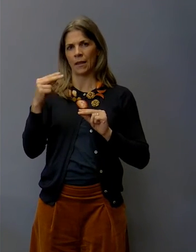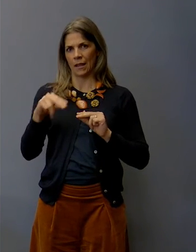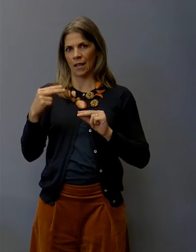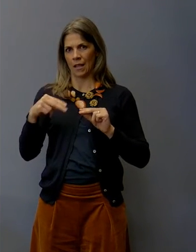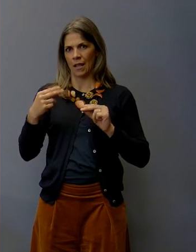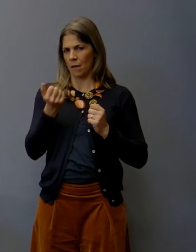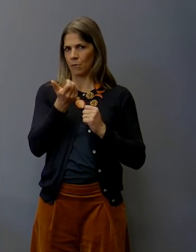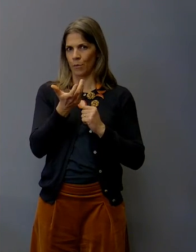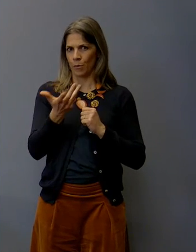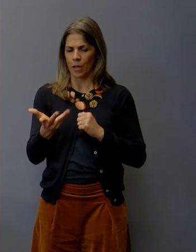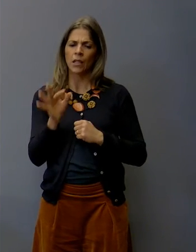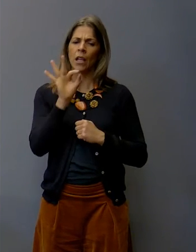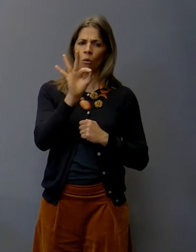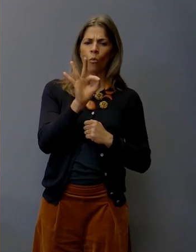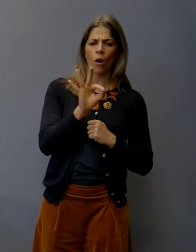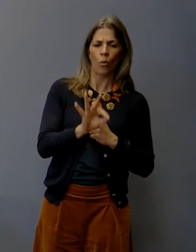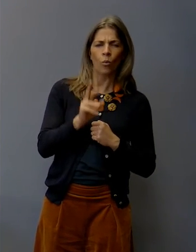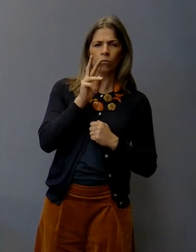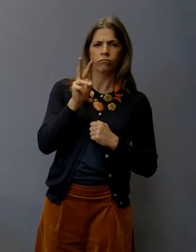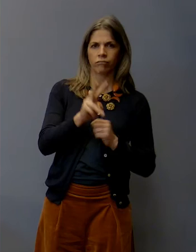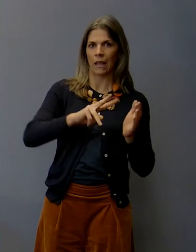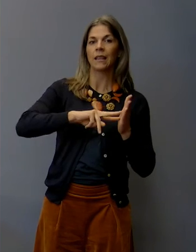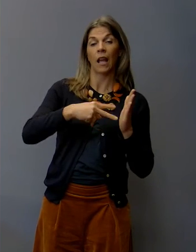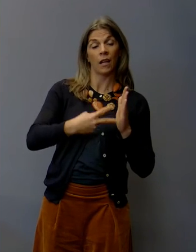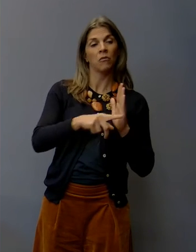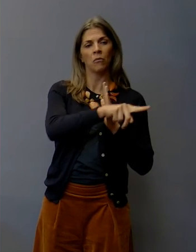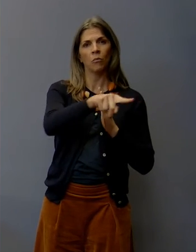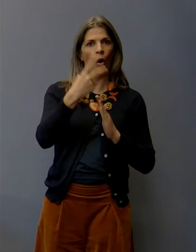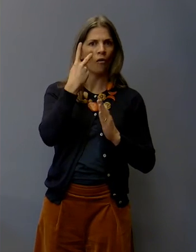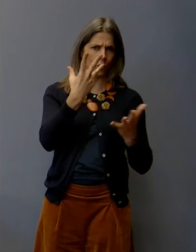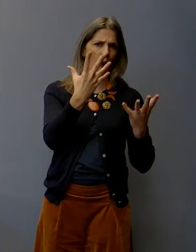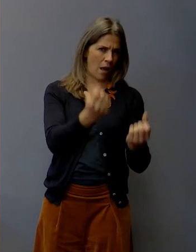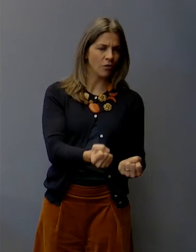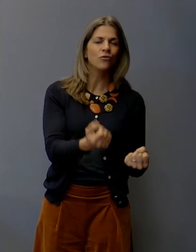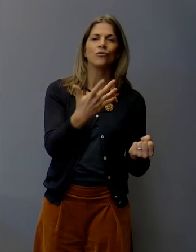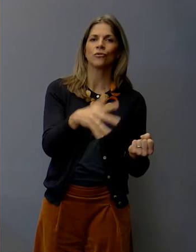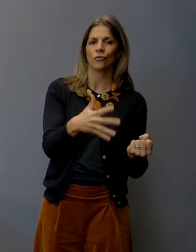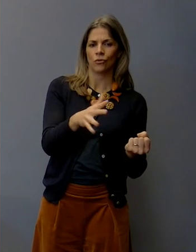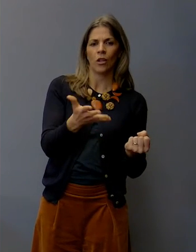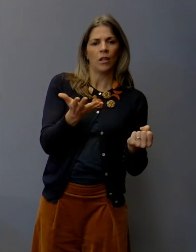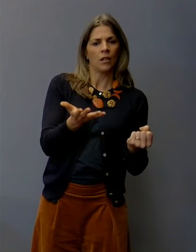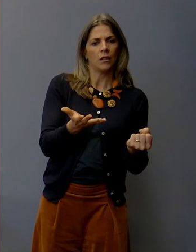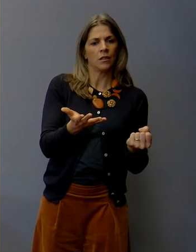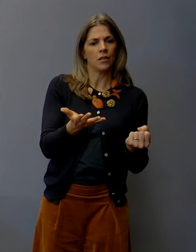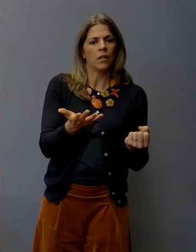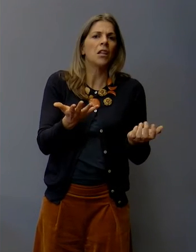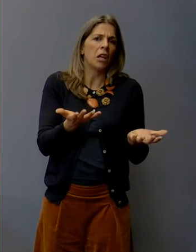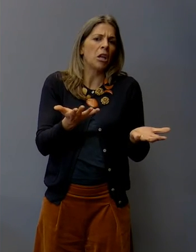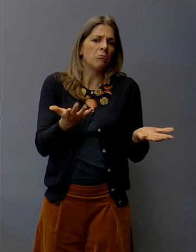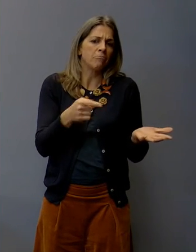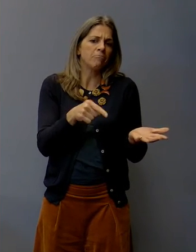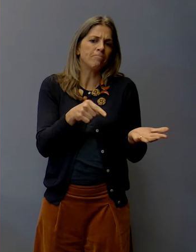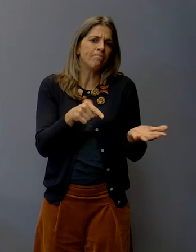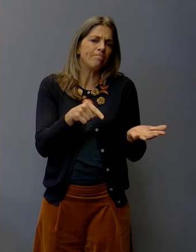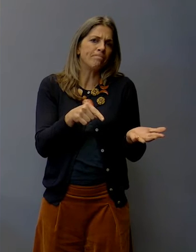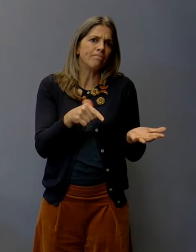dimensione tecnica che infatti poi sono stati accolti e devo dire che in questo esprimo un